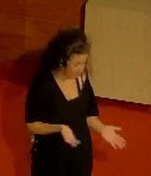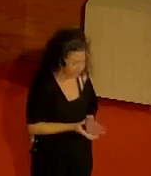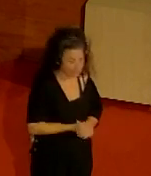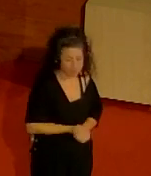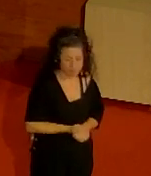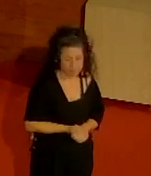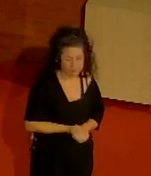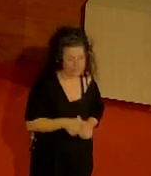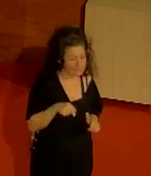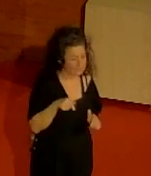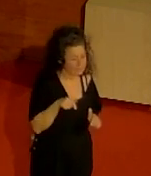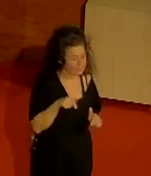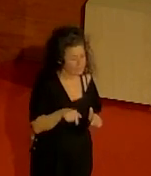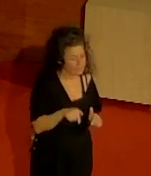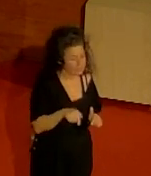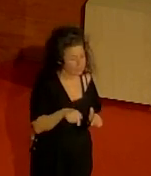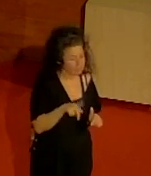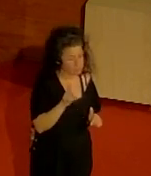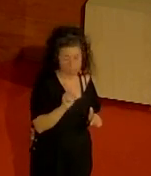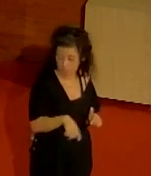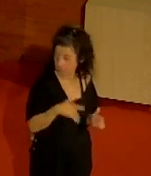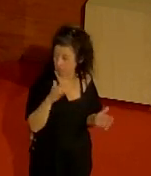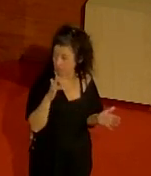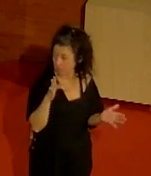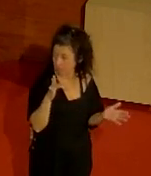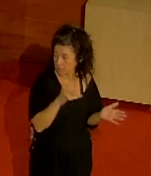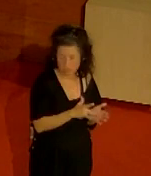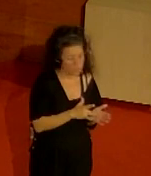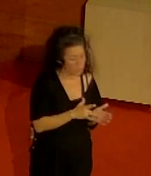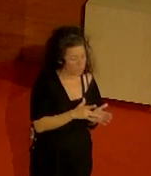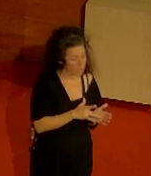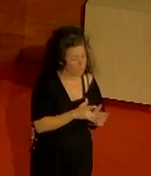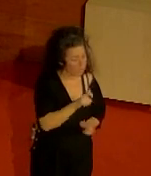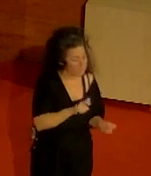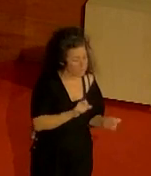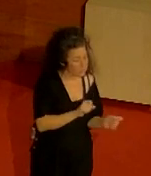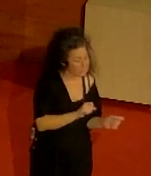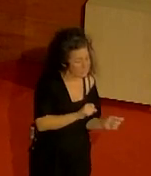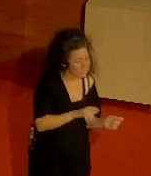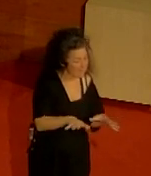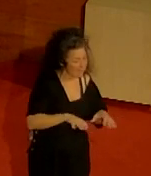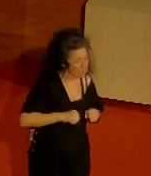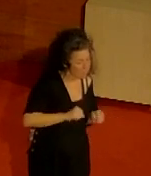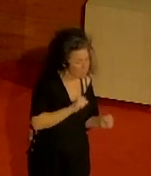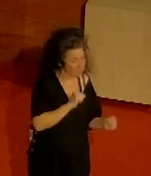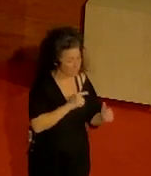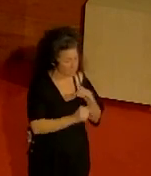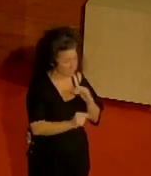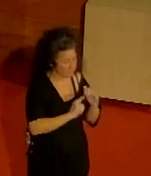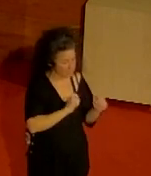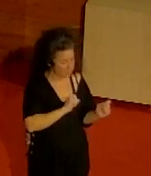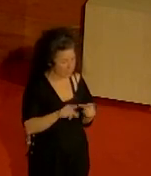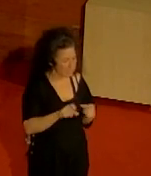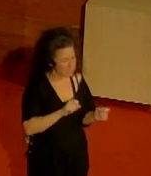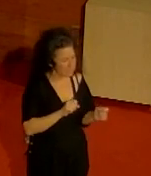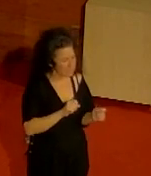Y esto, llevado a otro nivel, pasa también con las personas refugiadas y desplazadas, ¿no? Que yo a veces pregunto, bueno, ¿de qué pensáis que hay más? ¿De